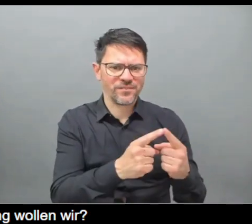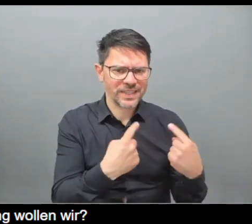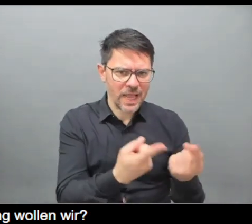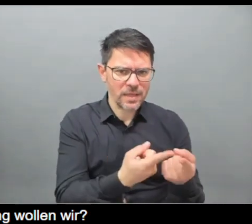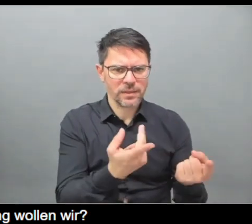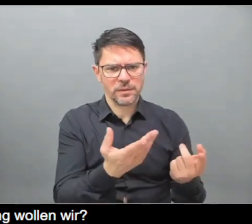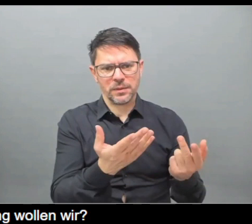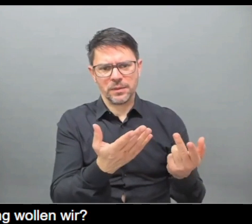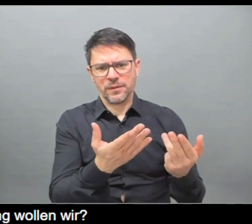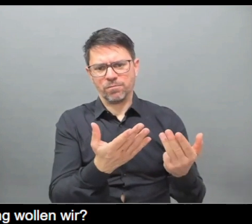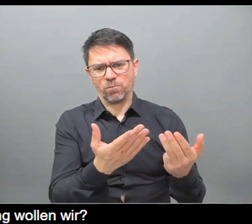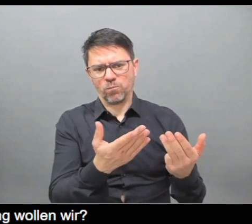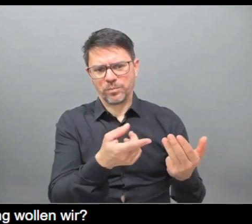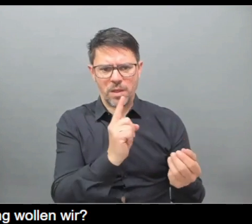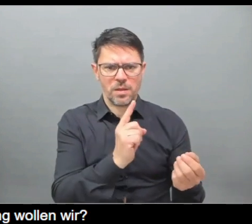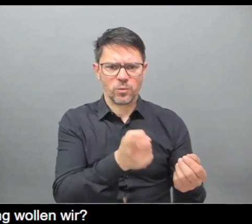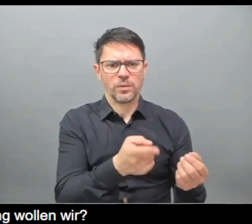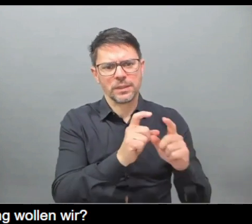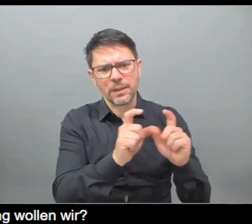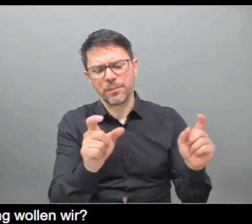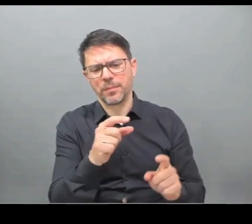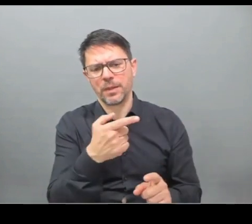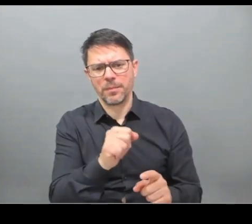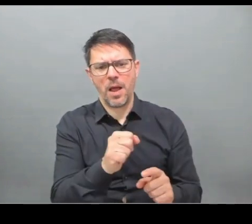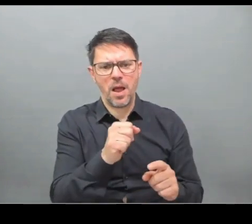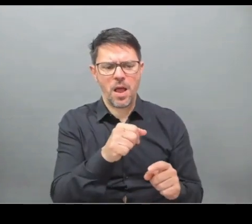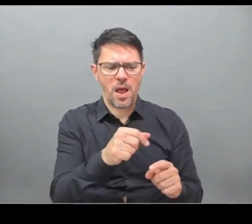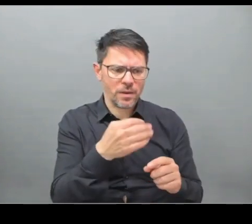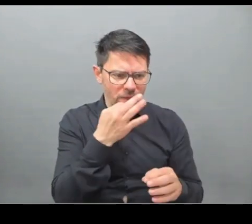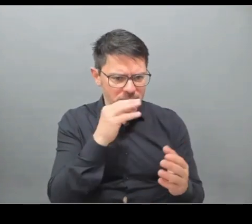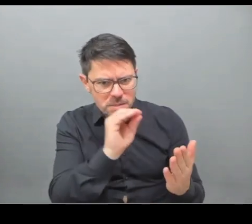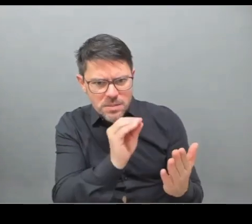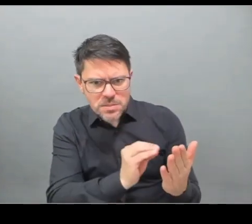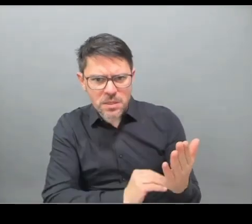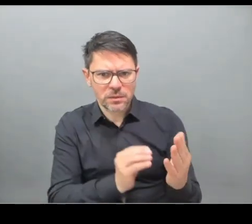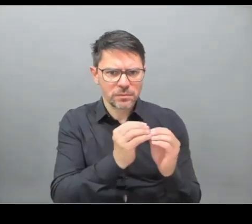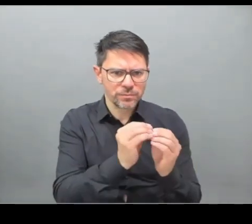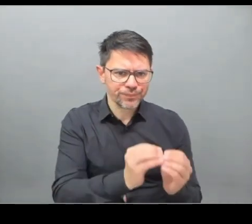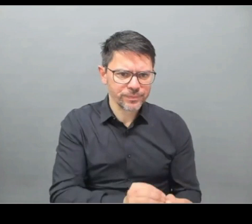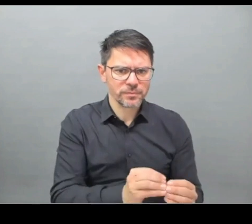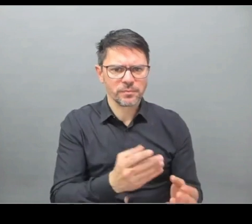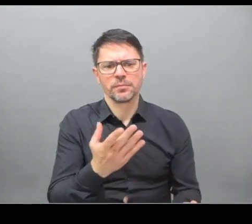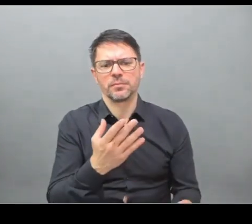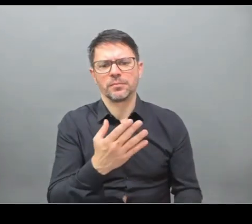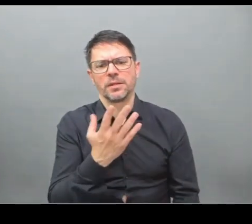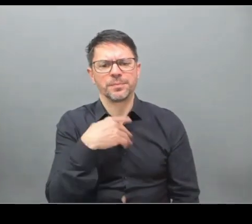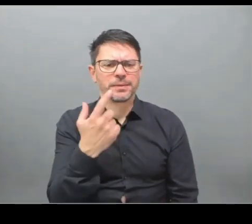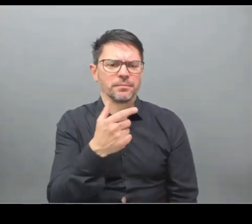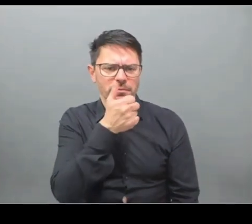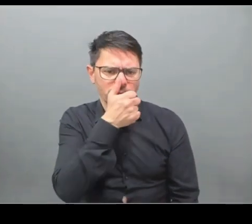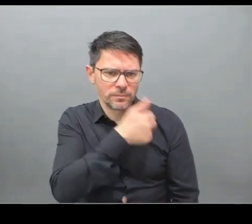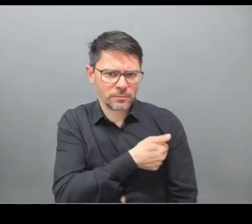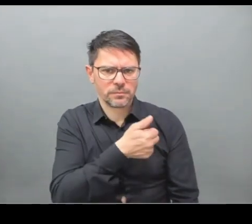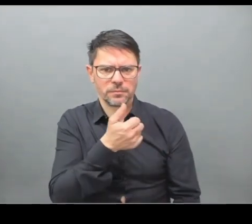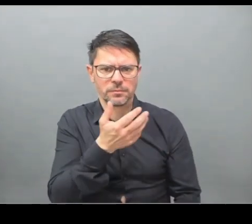da soll eben dieser auf der einen Seite bürokratische und auf der anderen Seite finanzielle Aufwand von den Vereinen sozusagen,